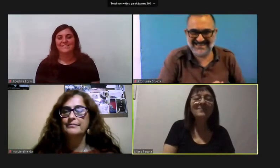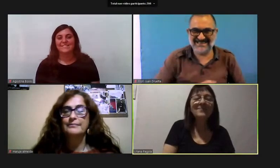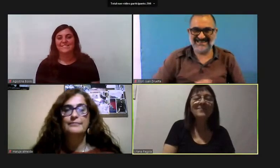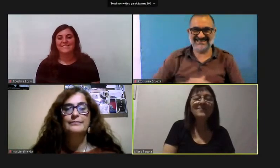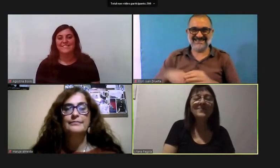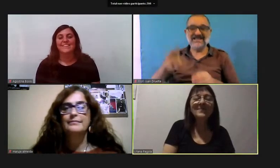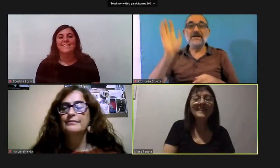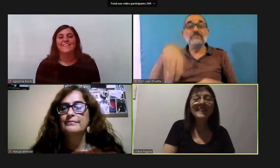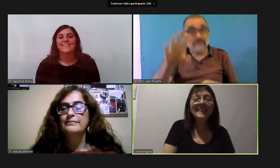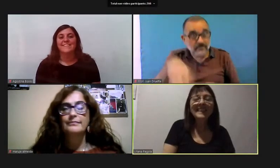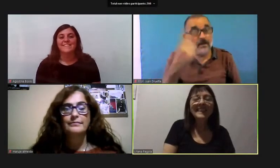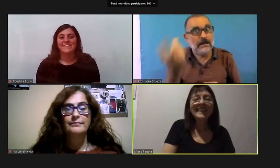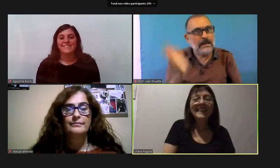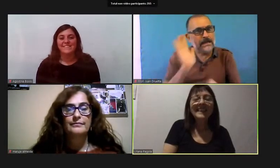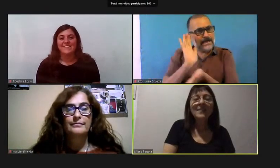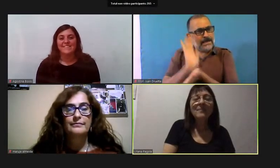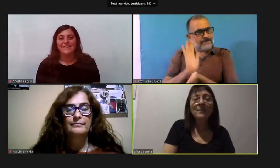invitada.